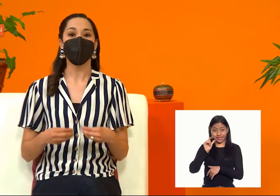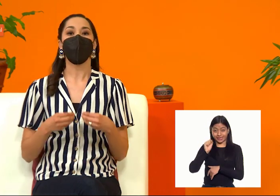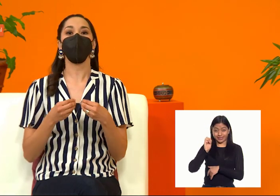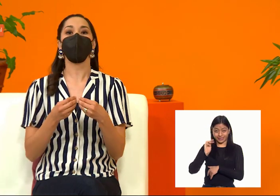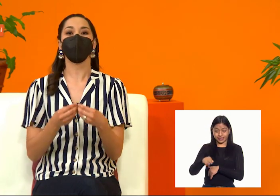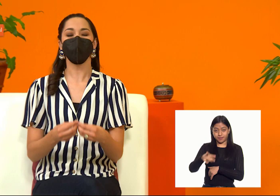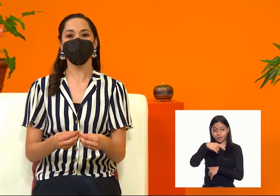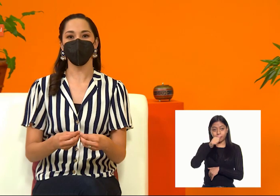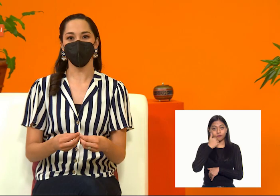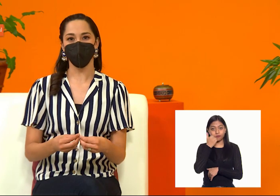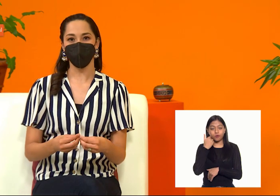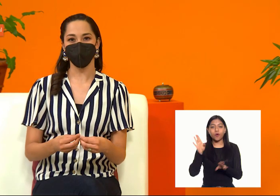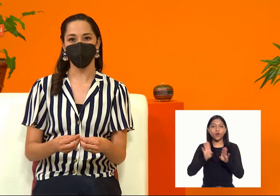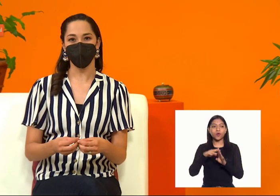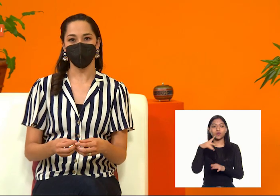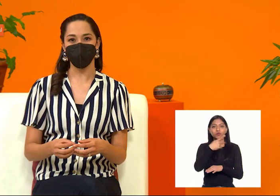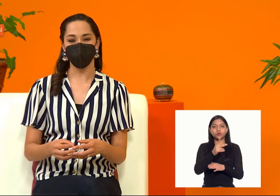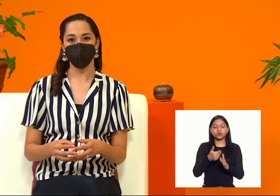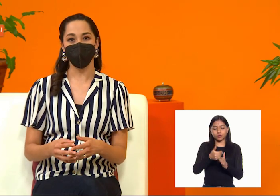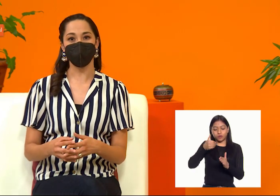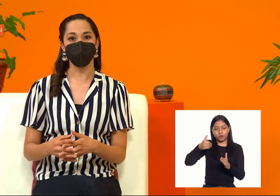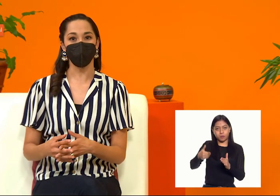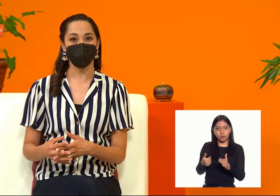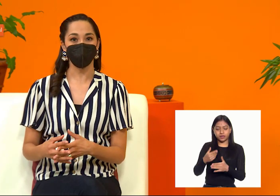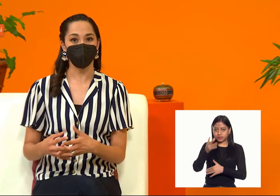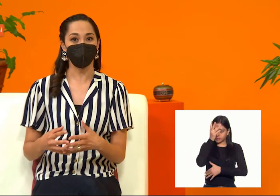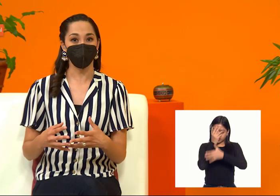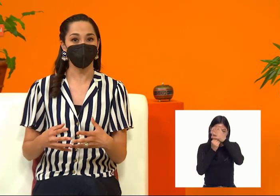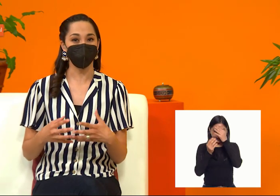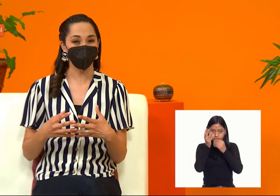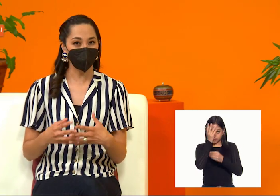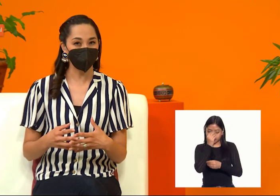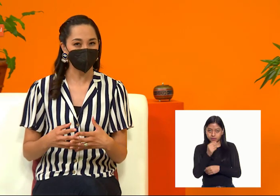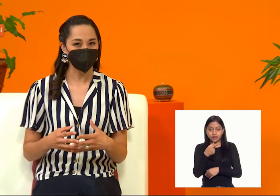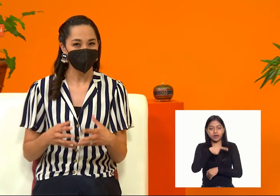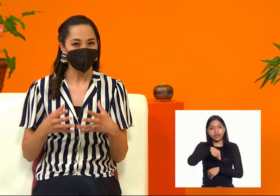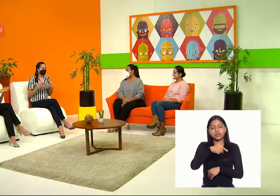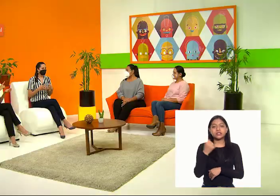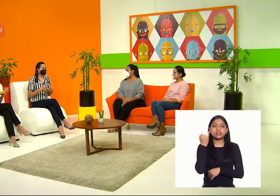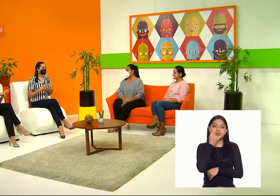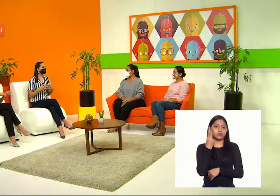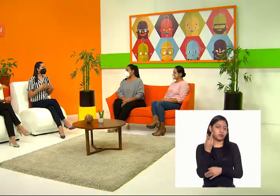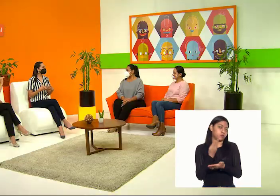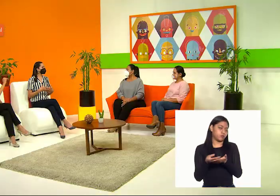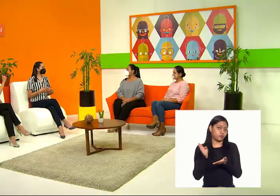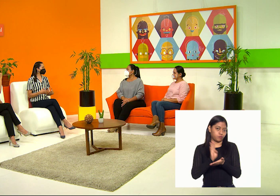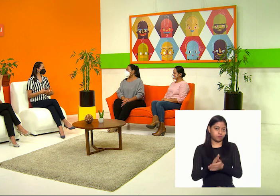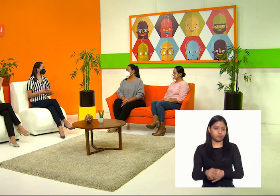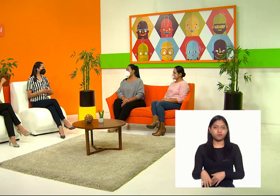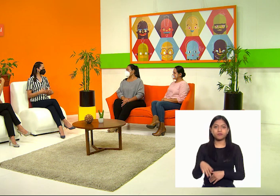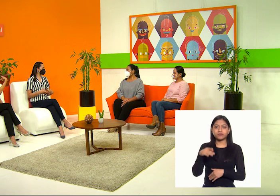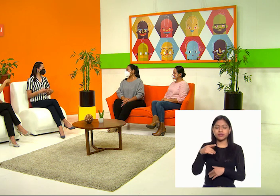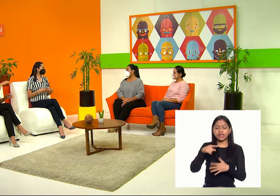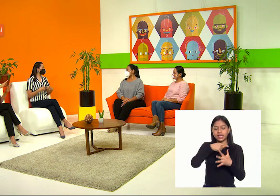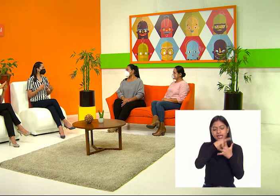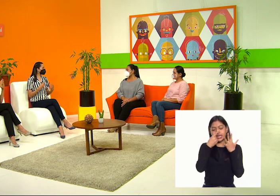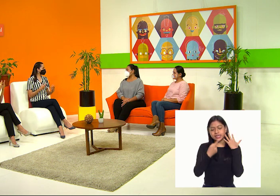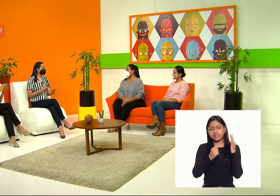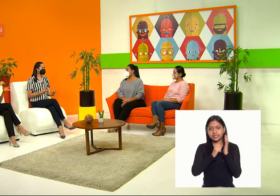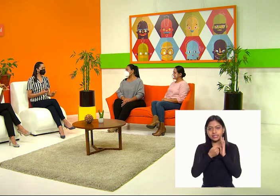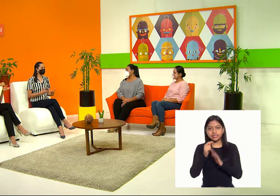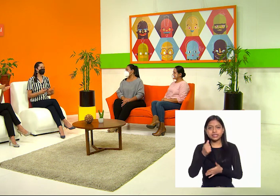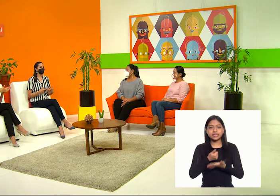alumnos a partir de su experiencia de trabajo en el modelo de educación bilingüe. Arely, ¿qué estrategias y recursos